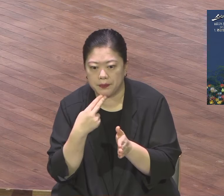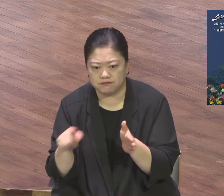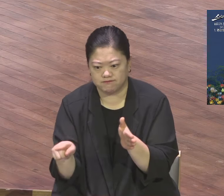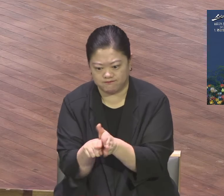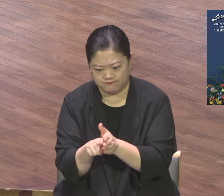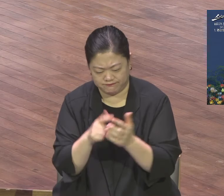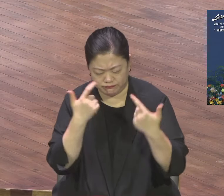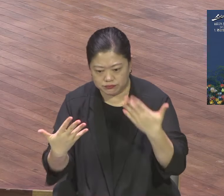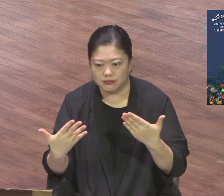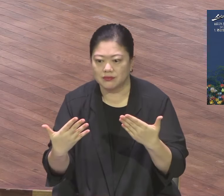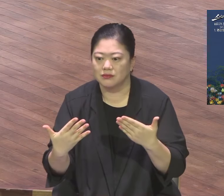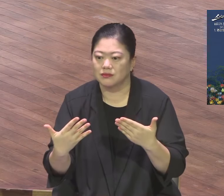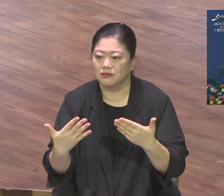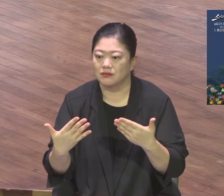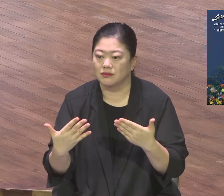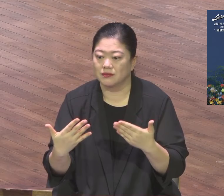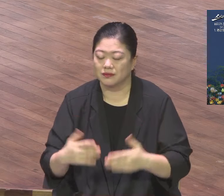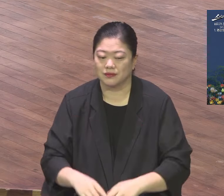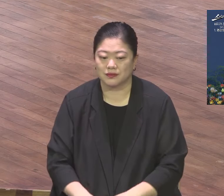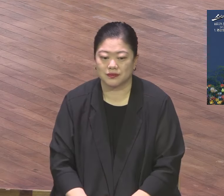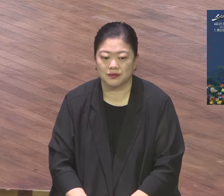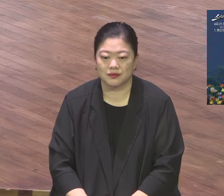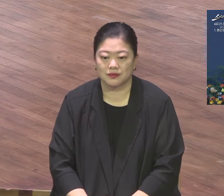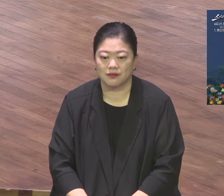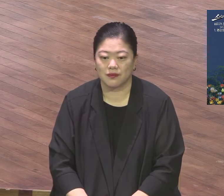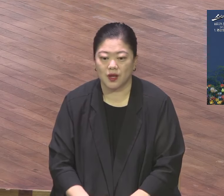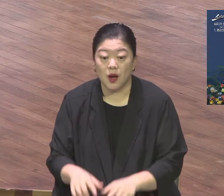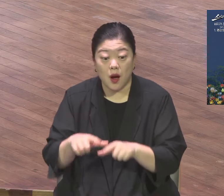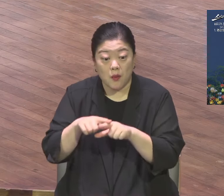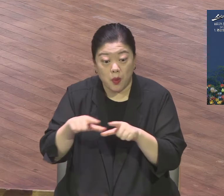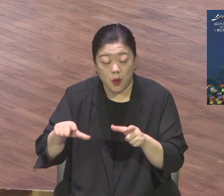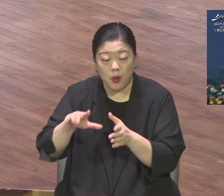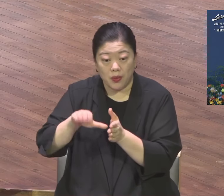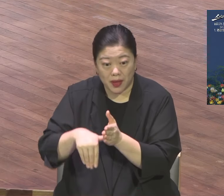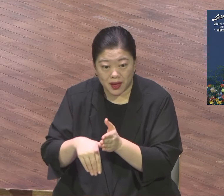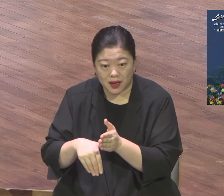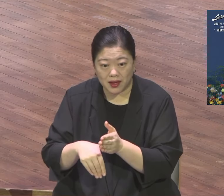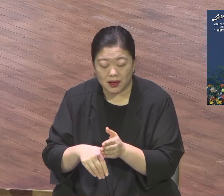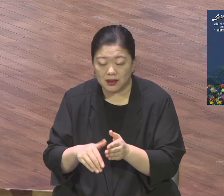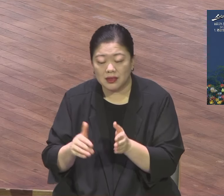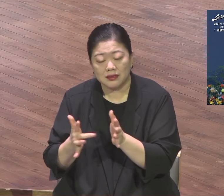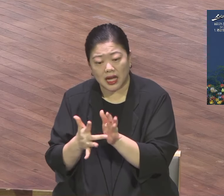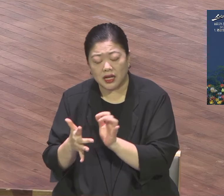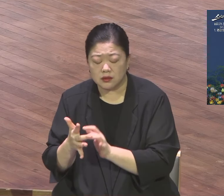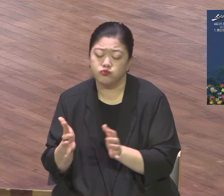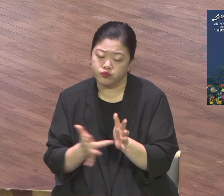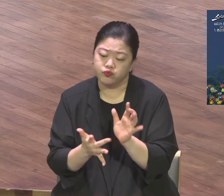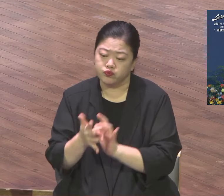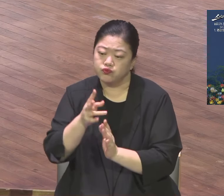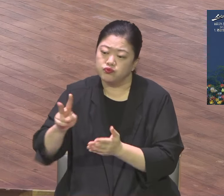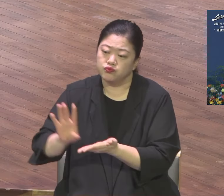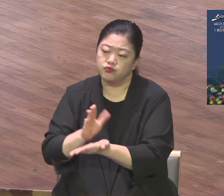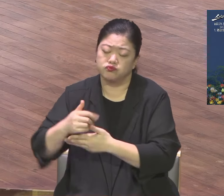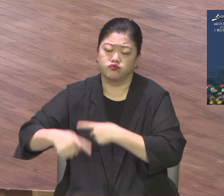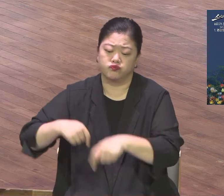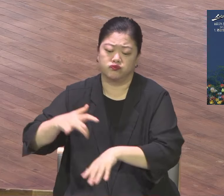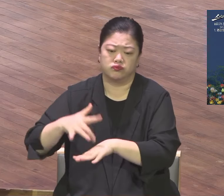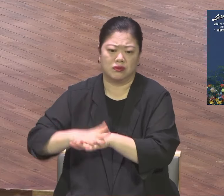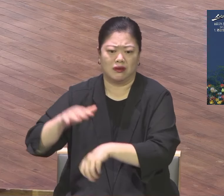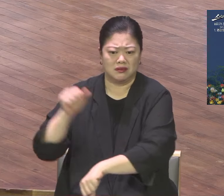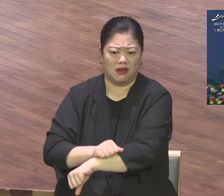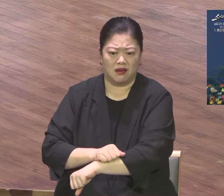견고한 마음. 평소 때는 아무 감각도 없다가 무슨 말 한마디 들으면 문제가 생기면 그때